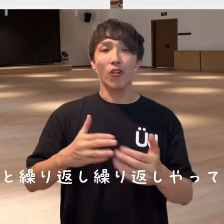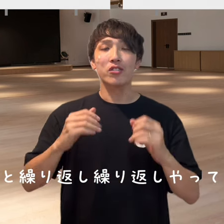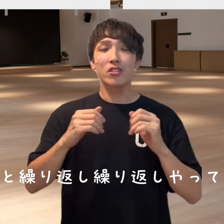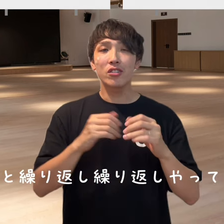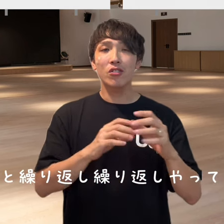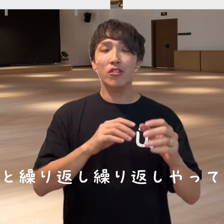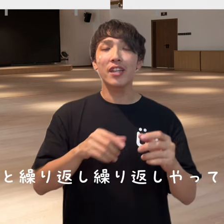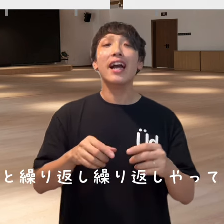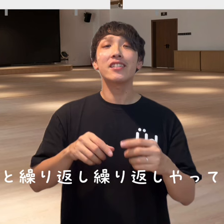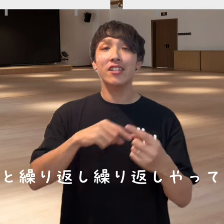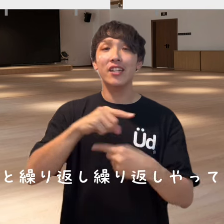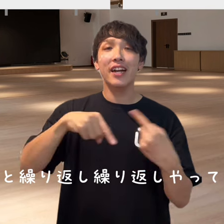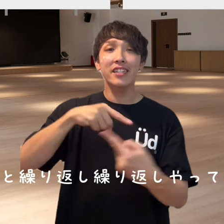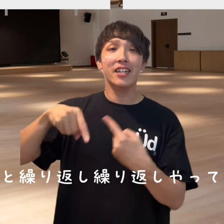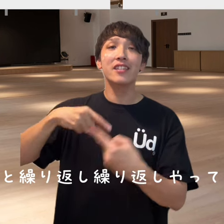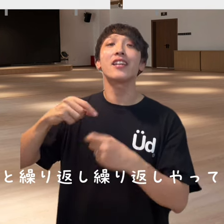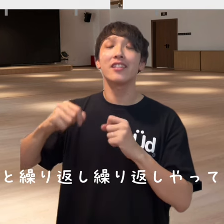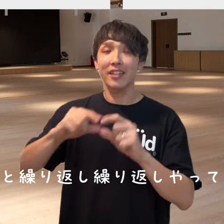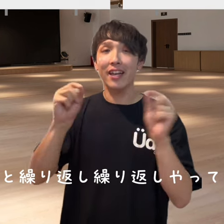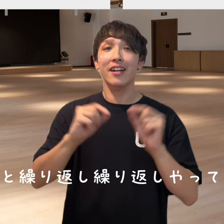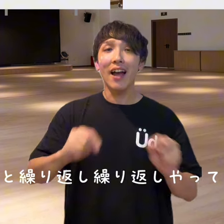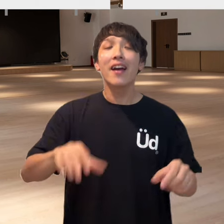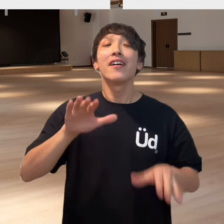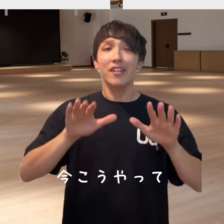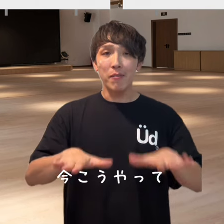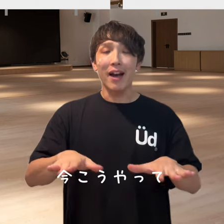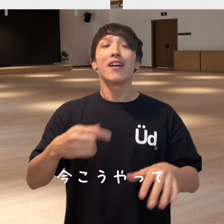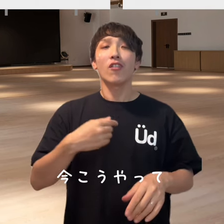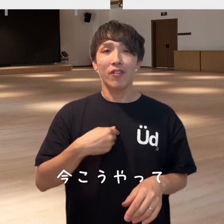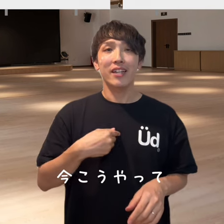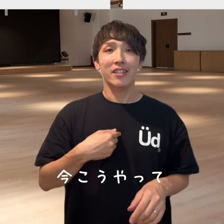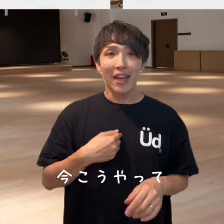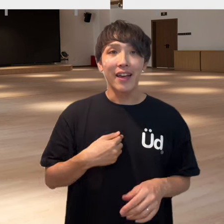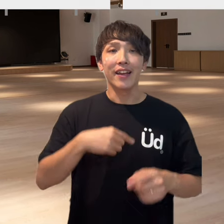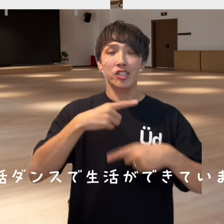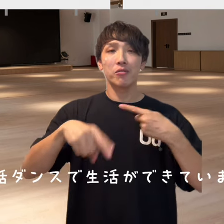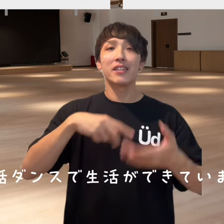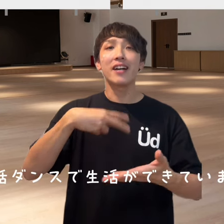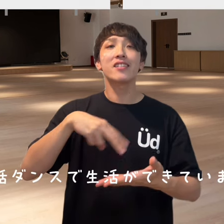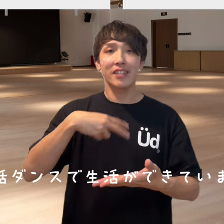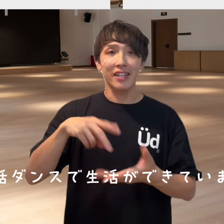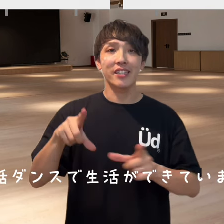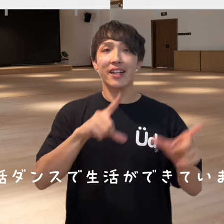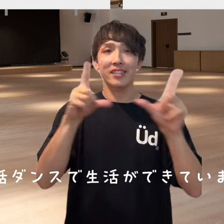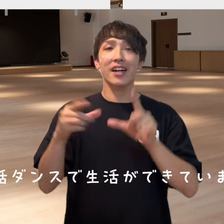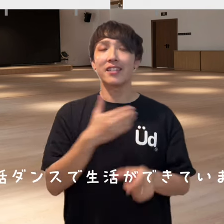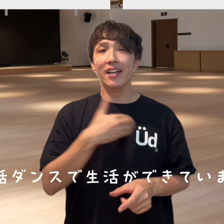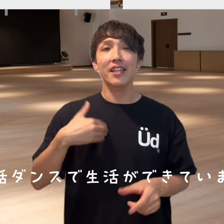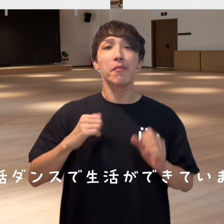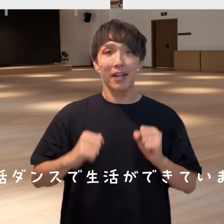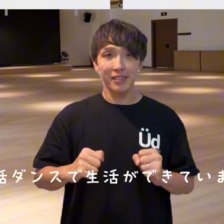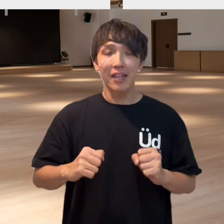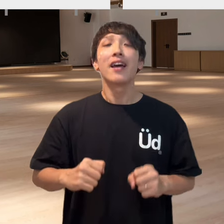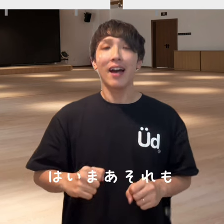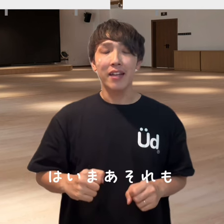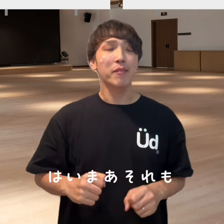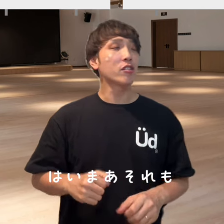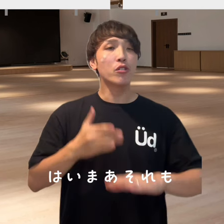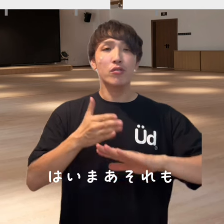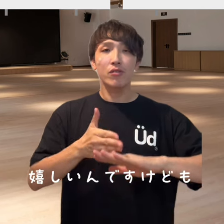ずーっと繰り返しやっていった結果、今こうやって手話ダンスで生活ができています。はい、それも嬉